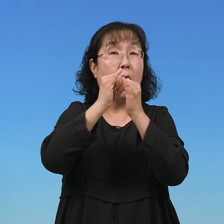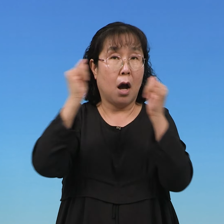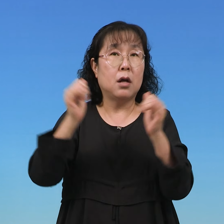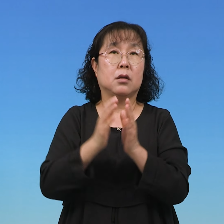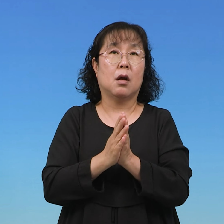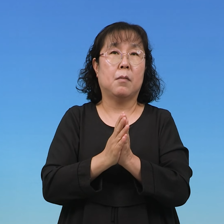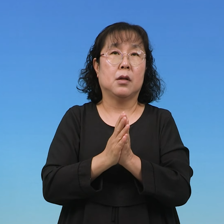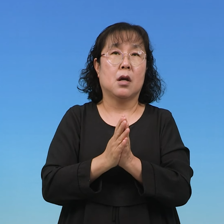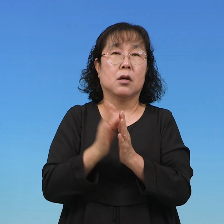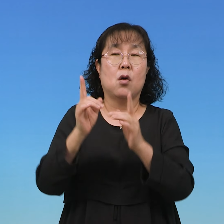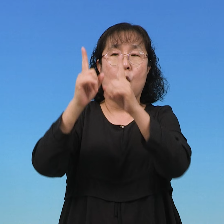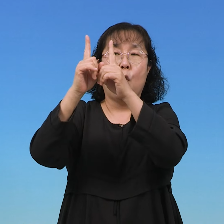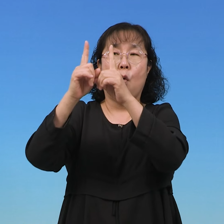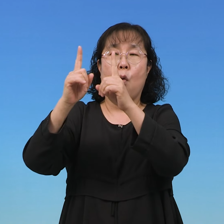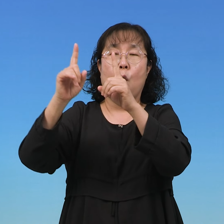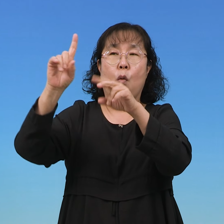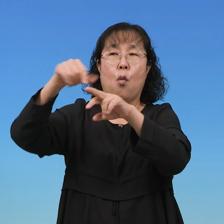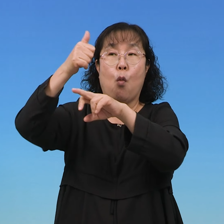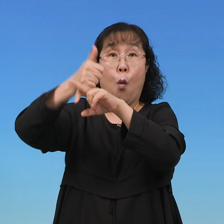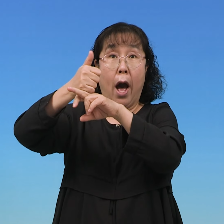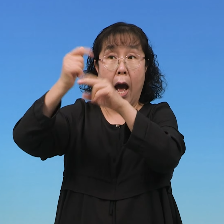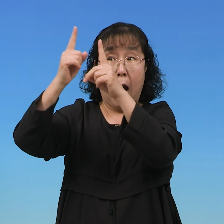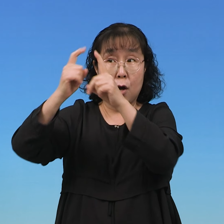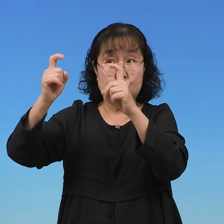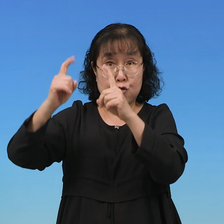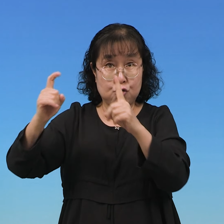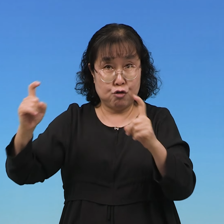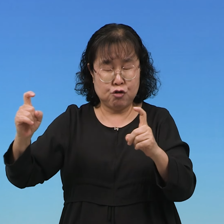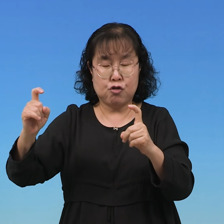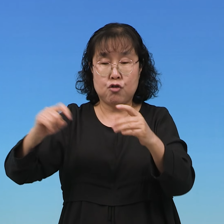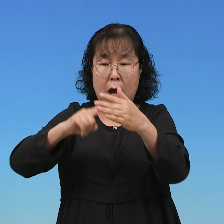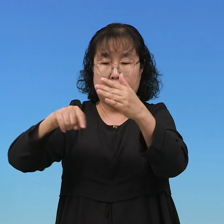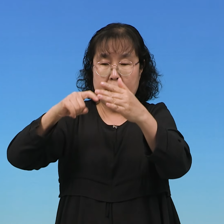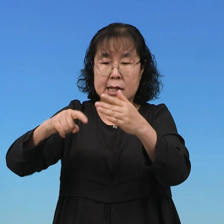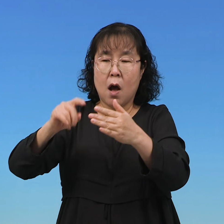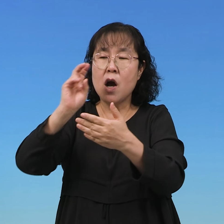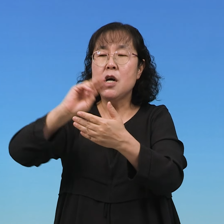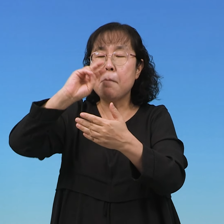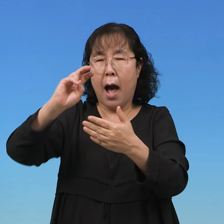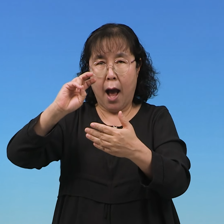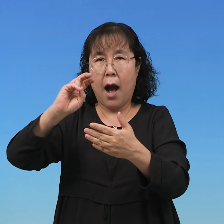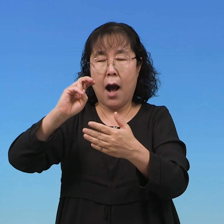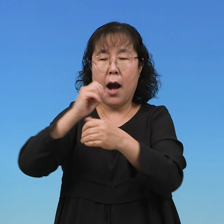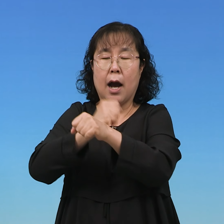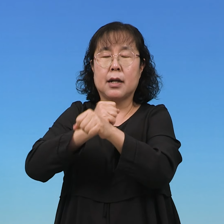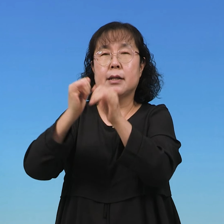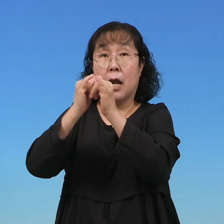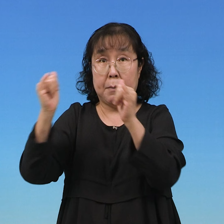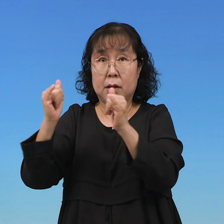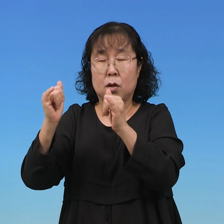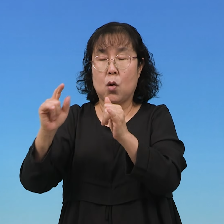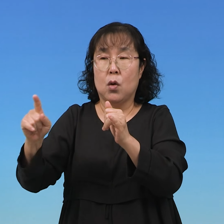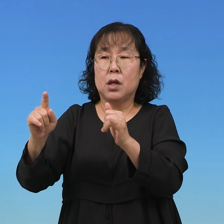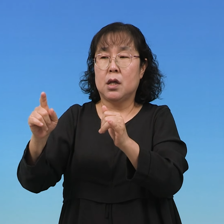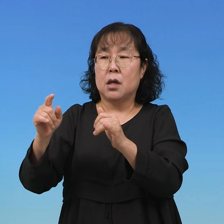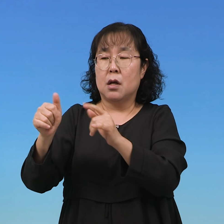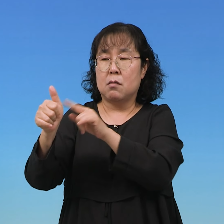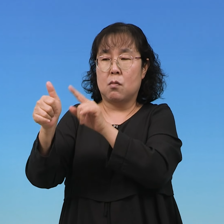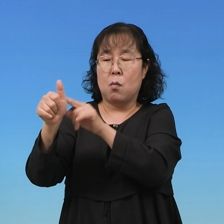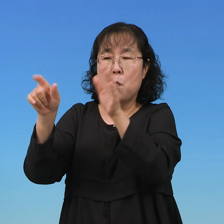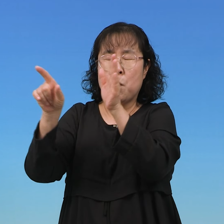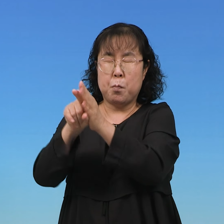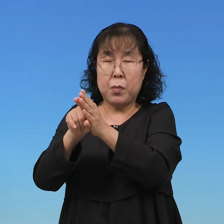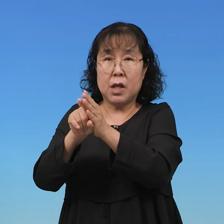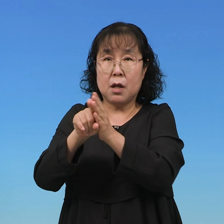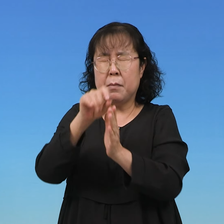당시에 뭐 궁중음악가라 그러면 뭐 엄청난 사람이거든요. 그리고 또 굉장히 믿음이 좋았던